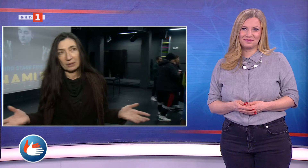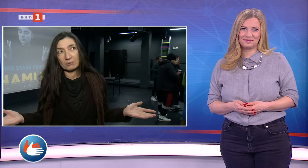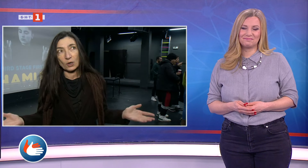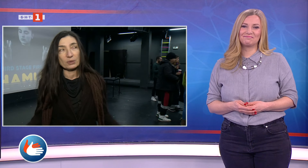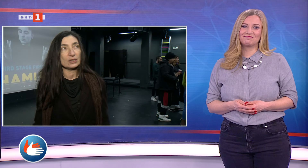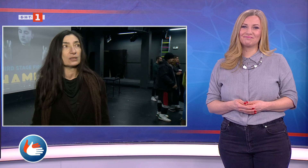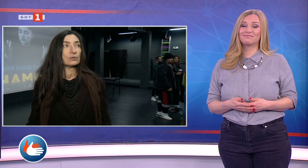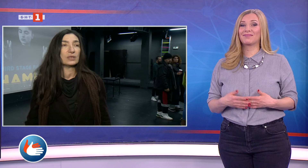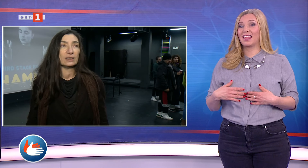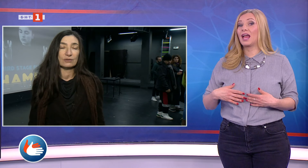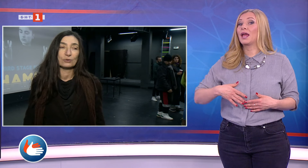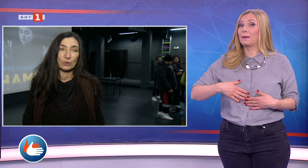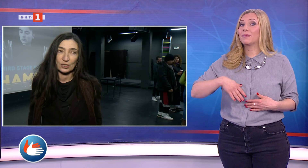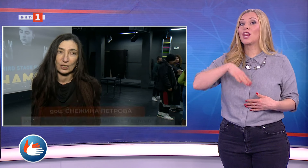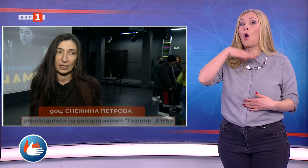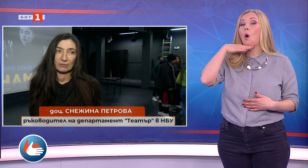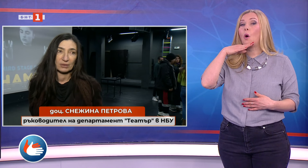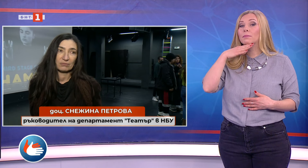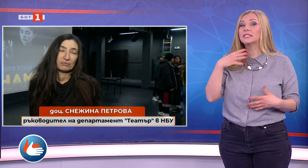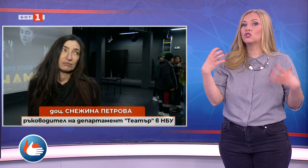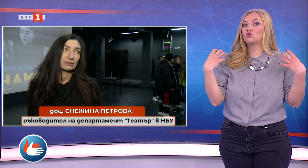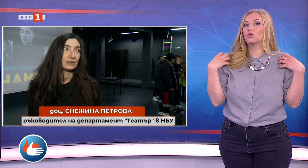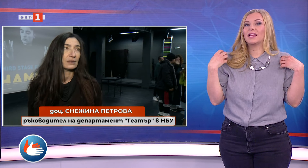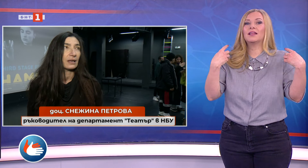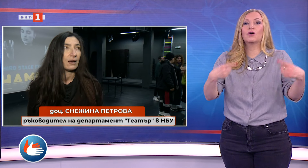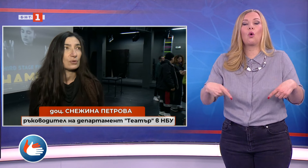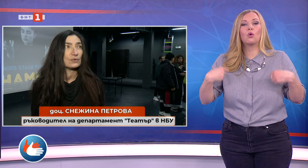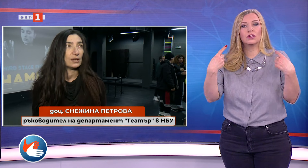Имаме опити с студенти в колички. Общо взето,